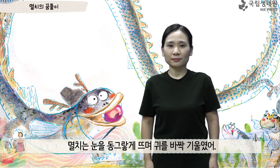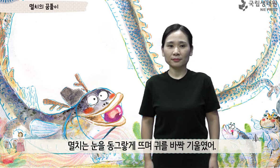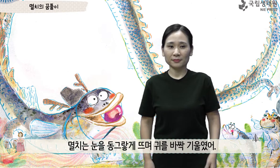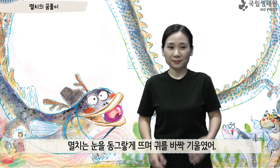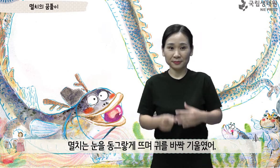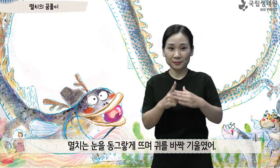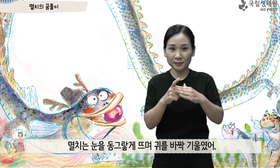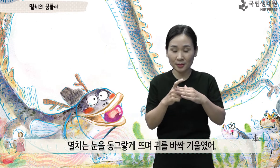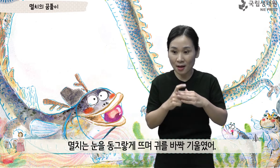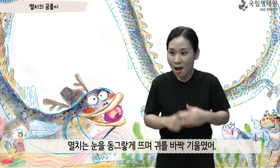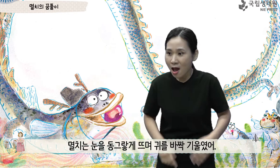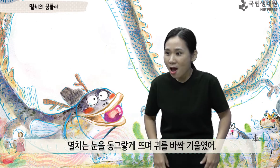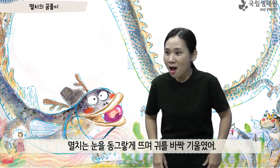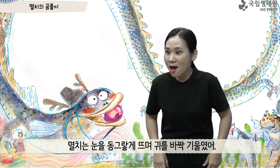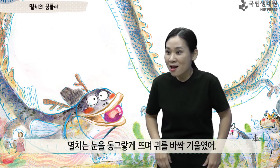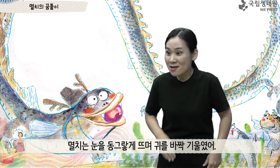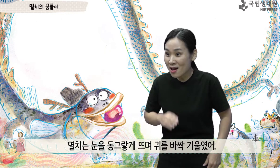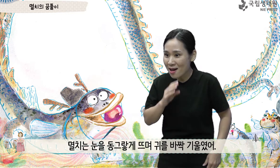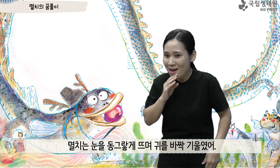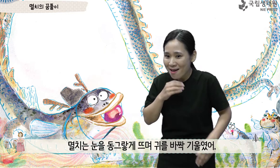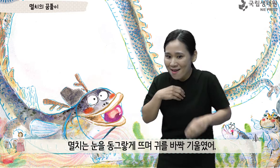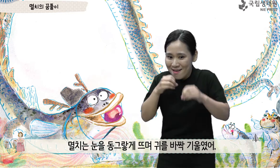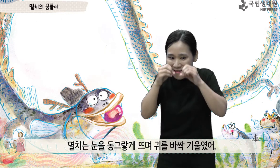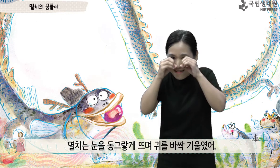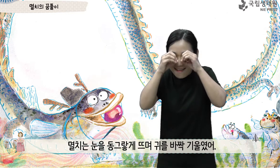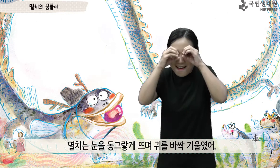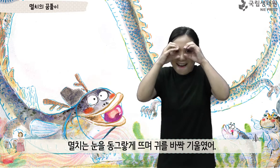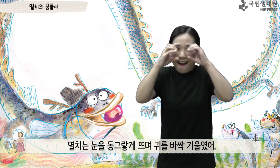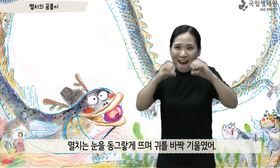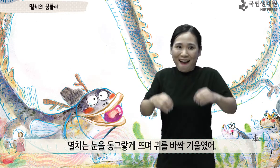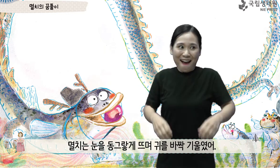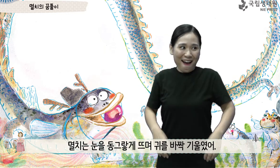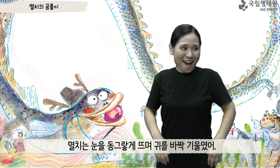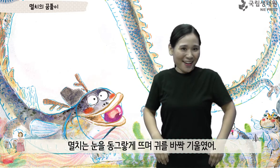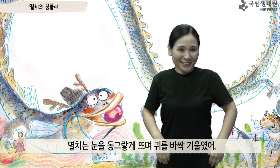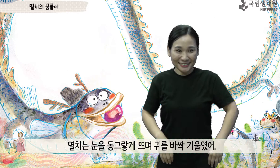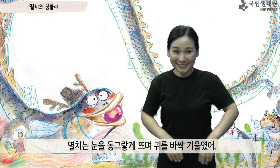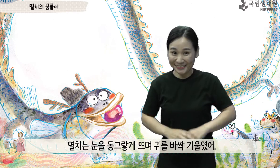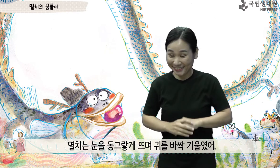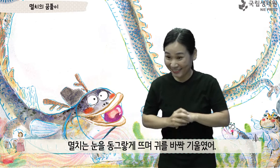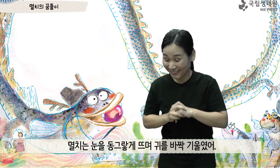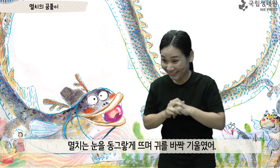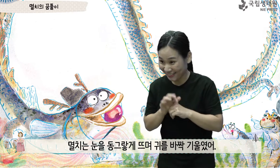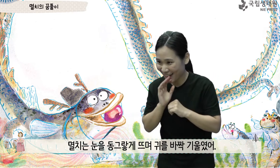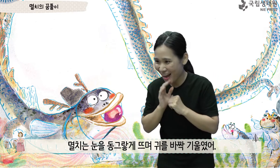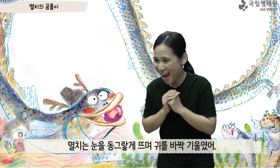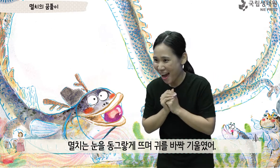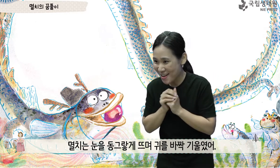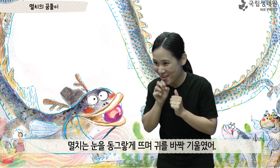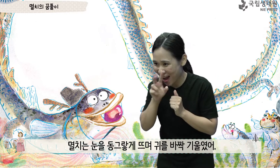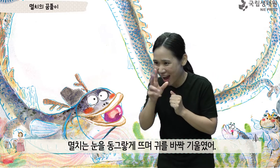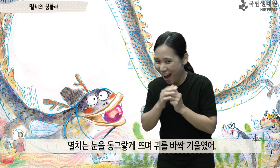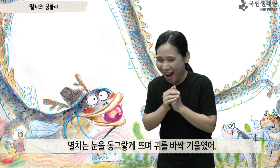멸치는 눈을 동그랗게 뜨며 귀를 바짝 기울였어.